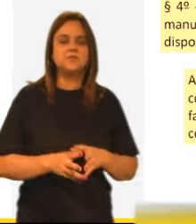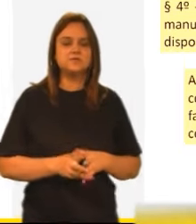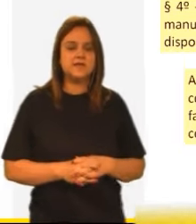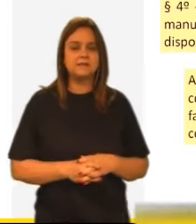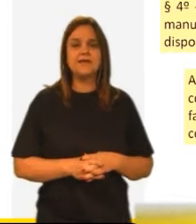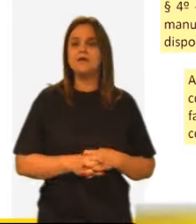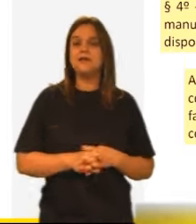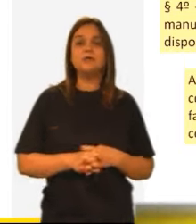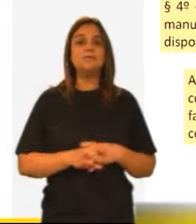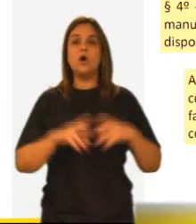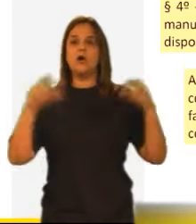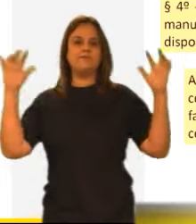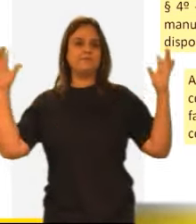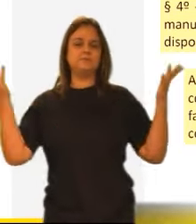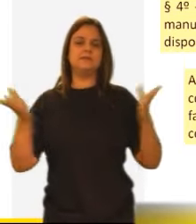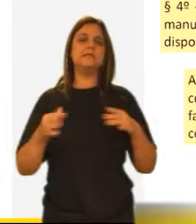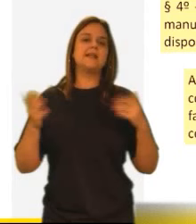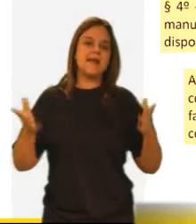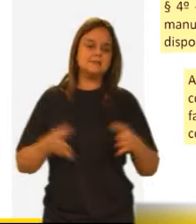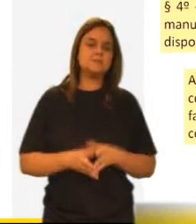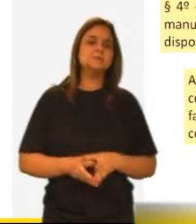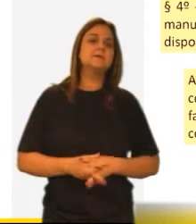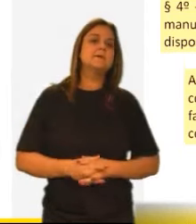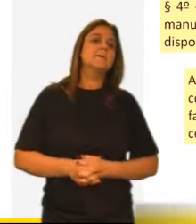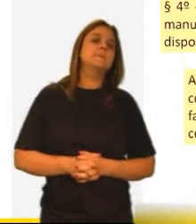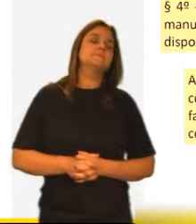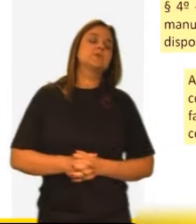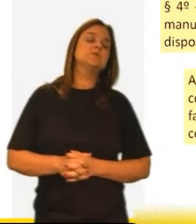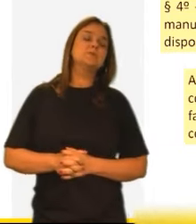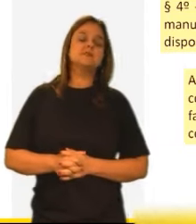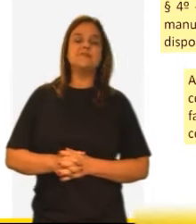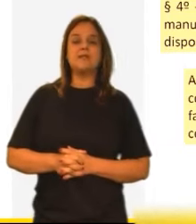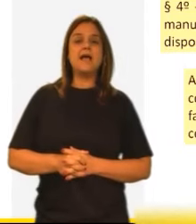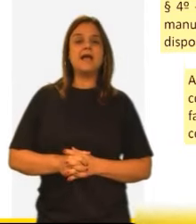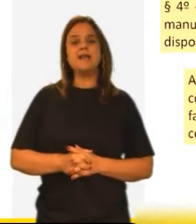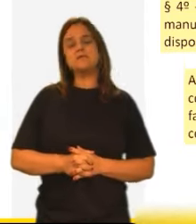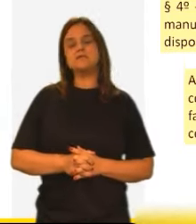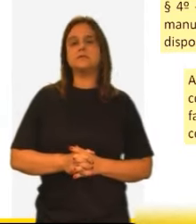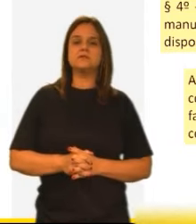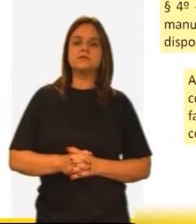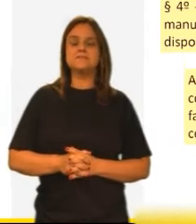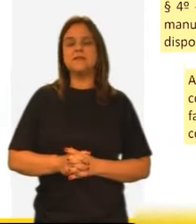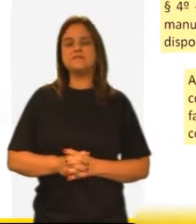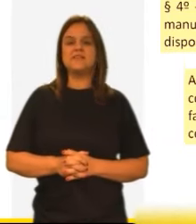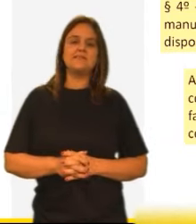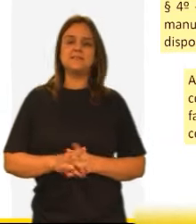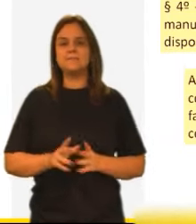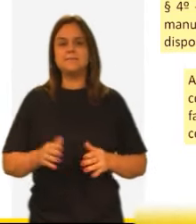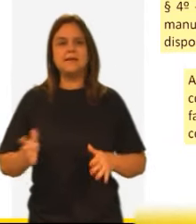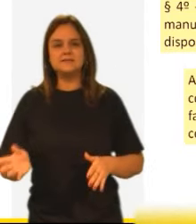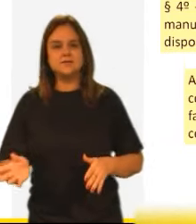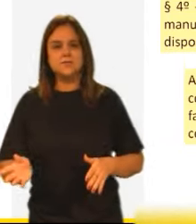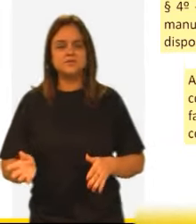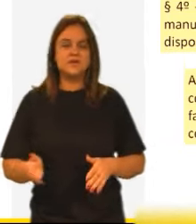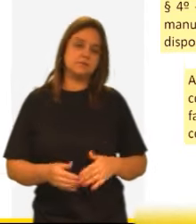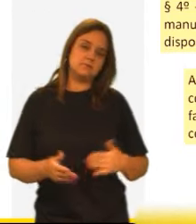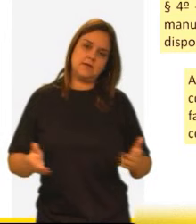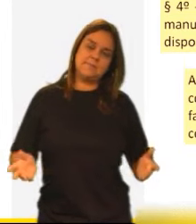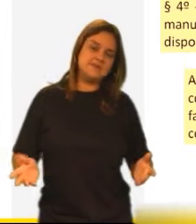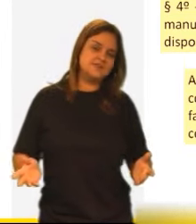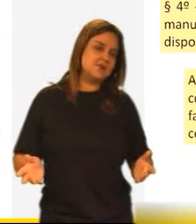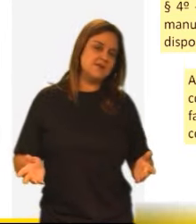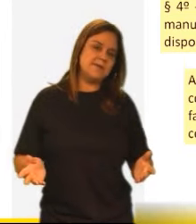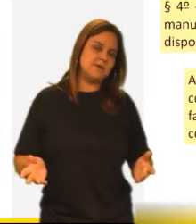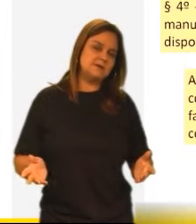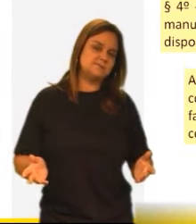é de 20%. Aí eu crio um novo, entre aspas, contribuição, fala, a alíquota das empresas vai ter também mais 5%.